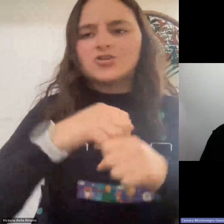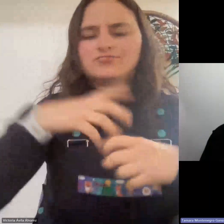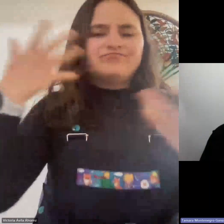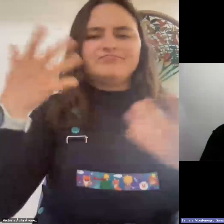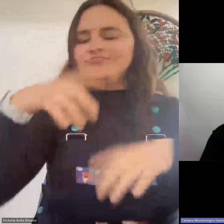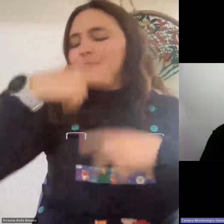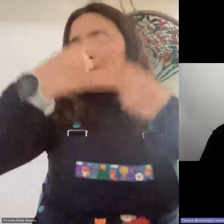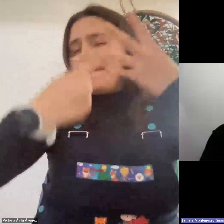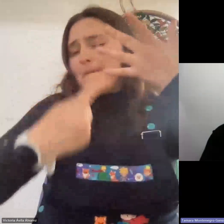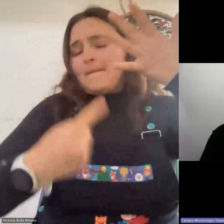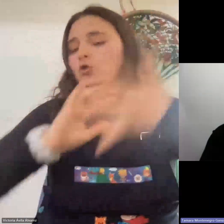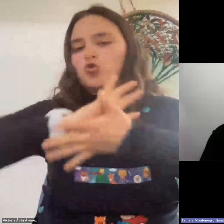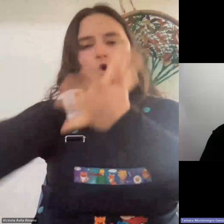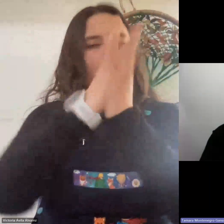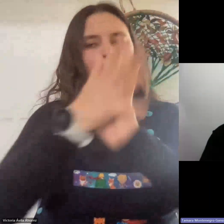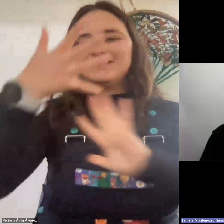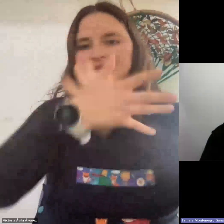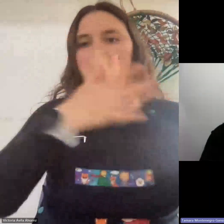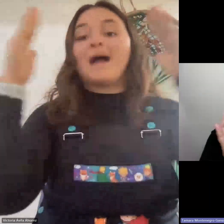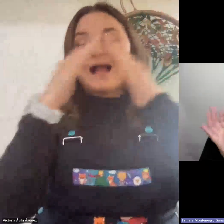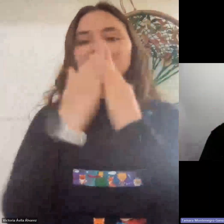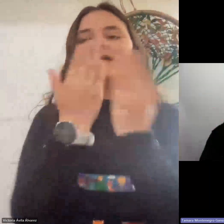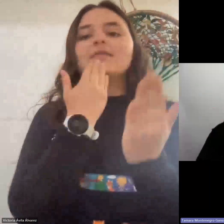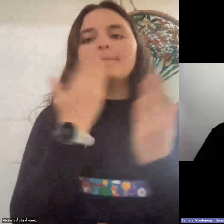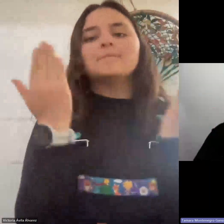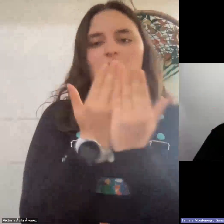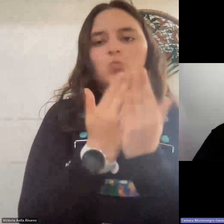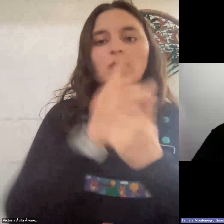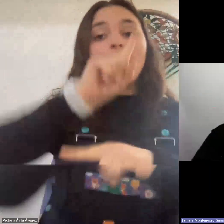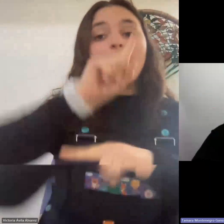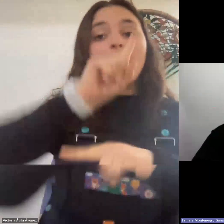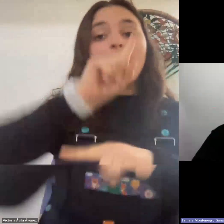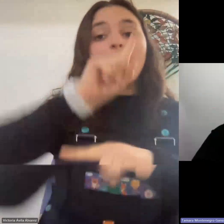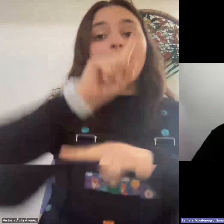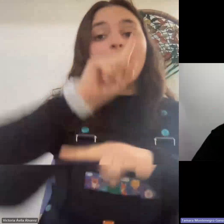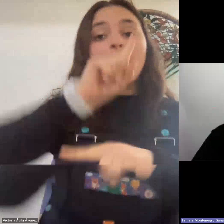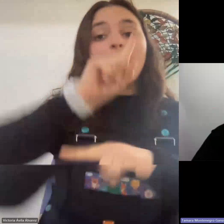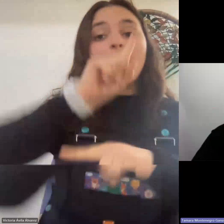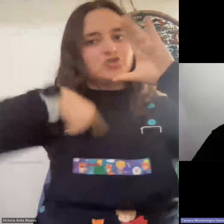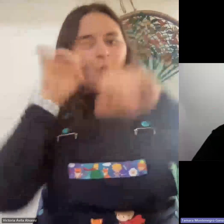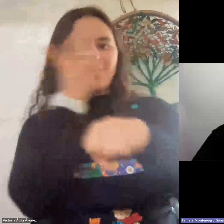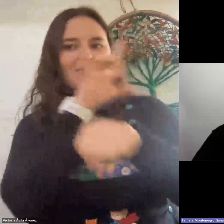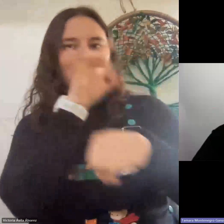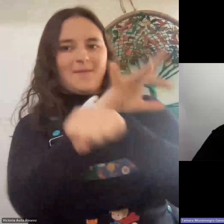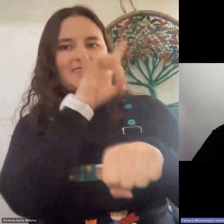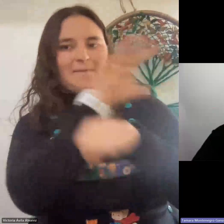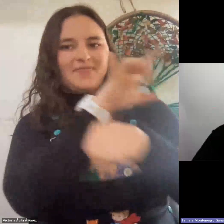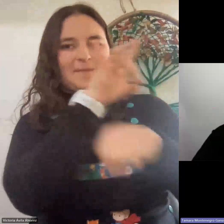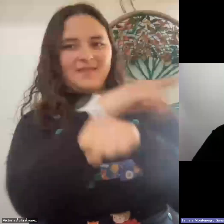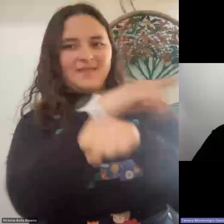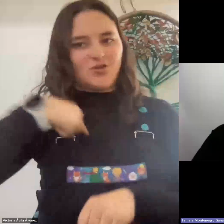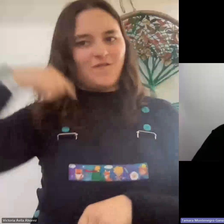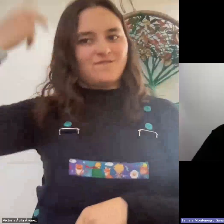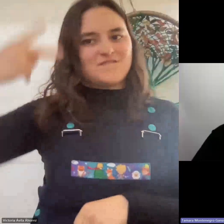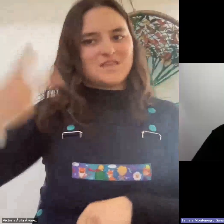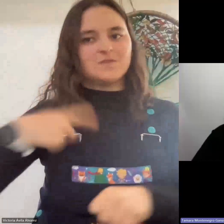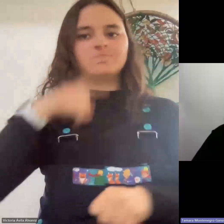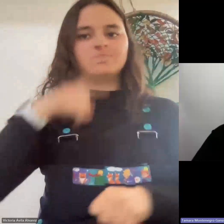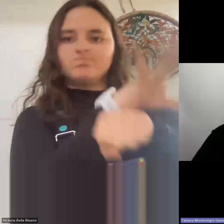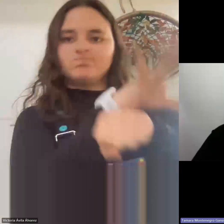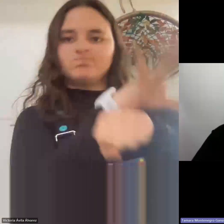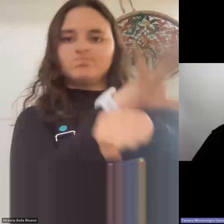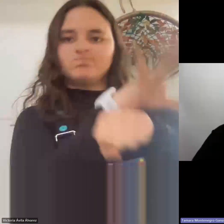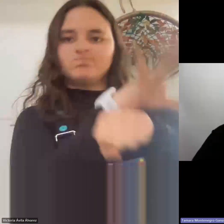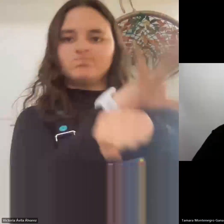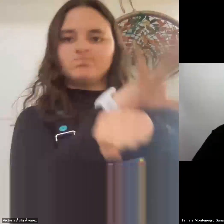para la familia, para los meses del año y distintos temas que tengo en lengua de señas. También para que en la casa lo puedan estudiar. O se los